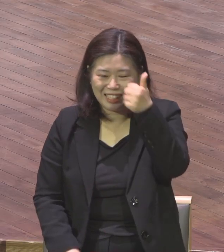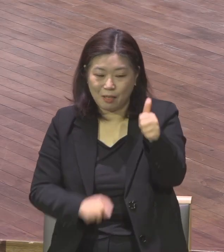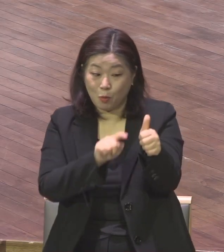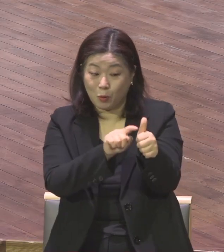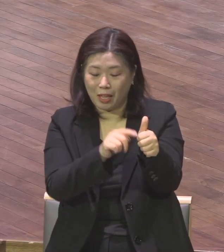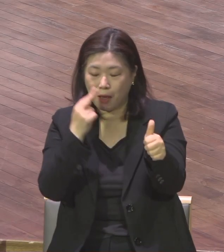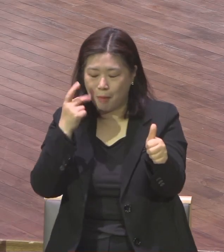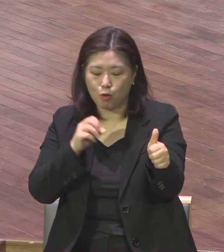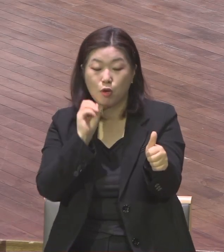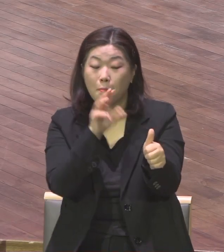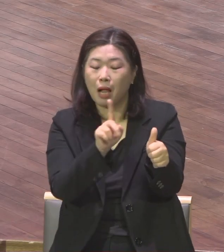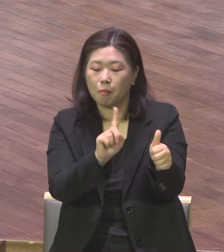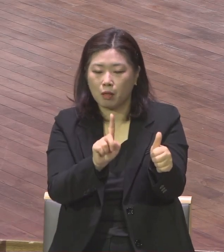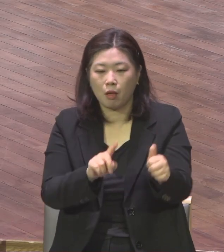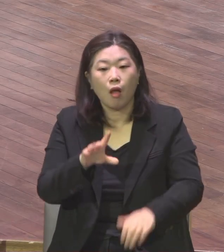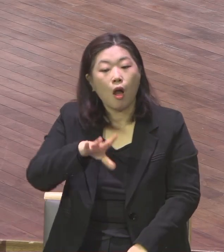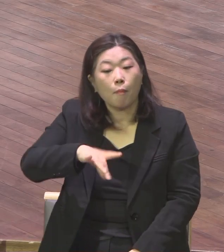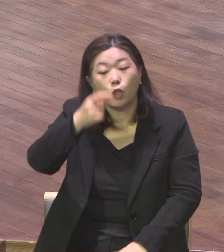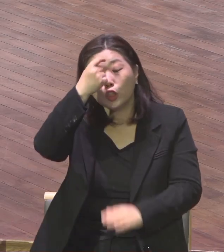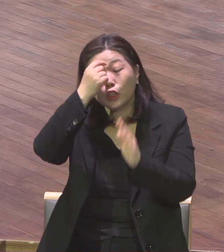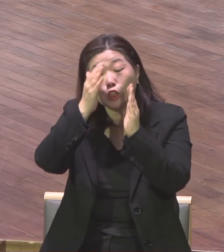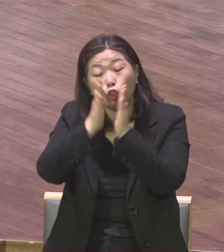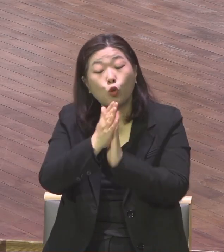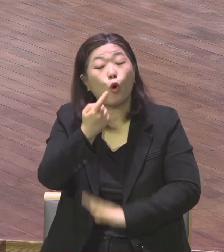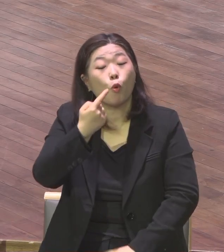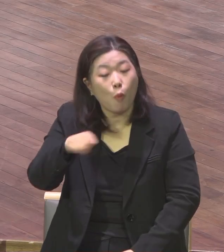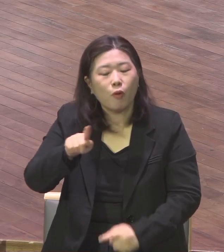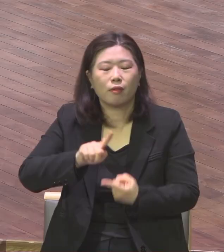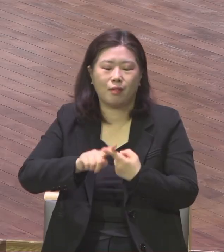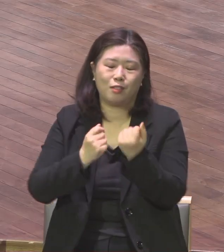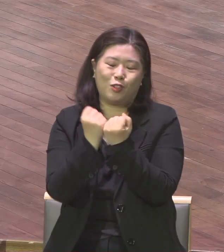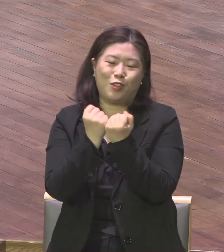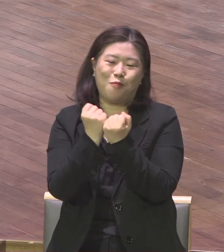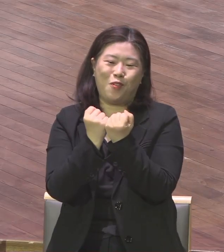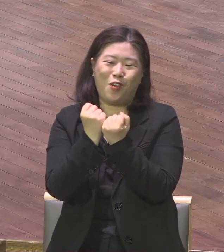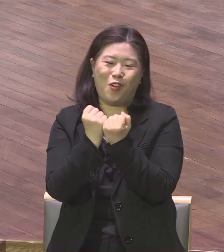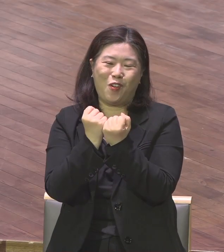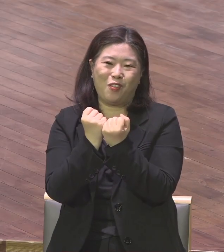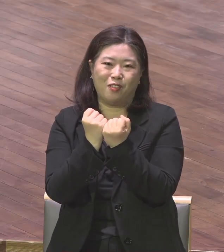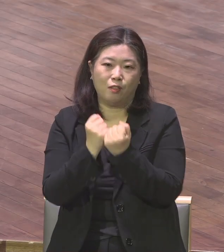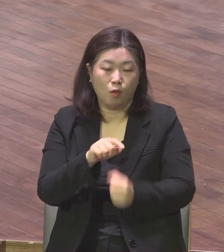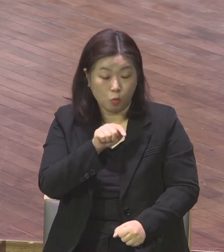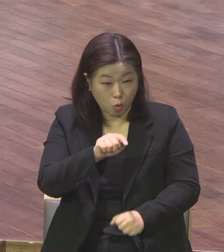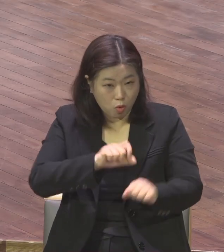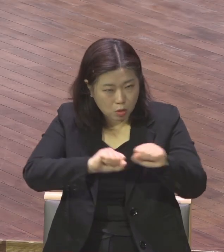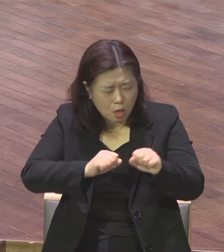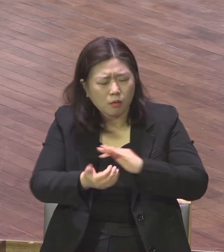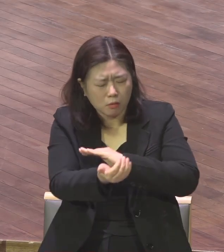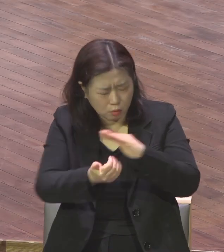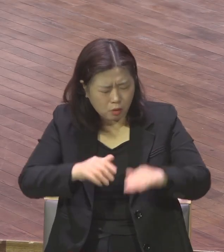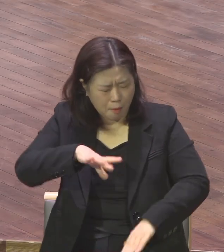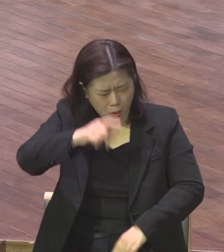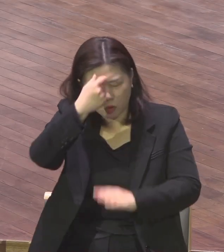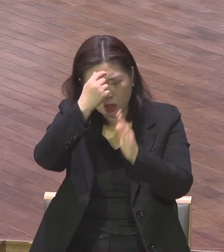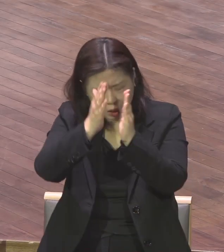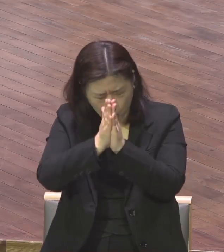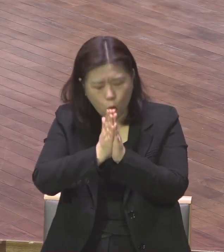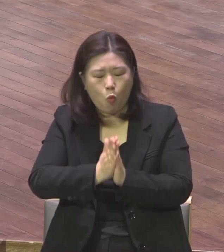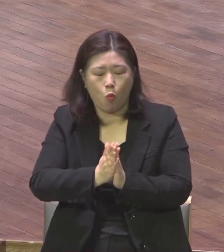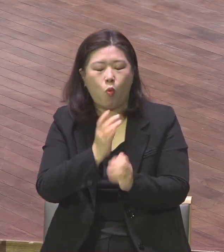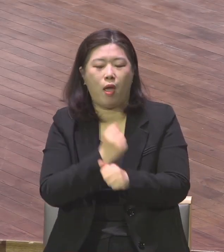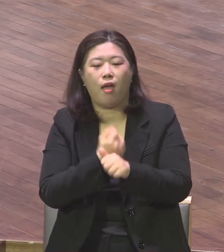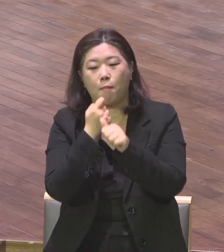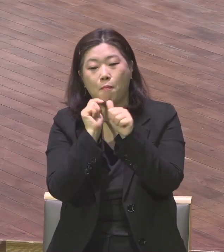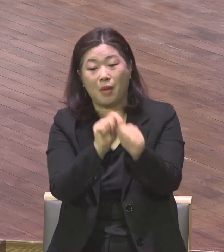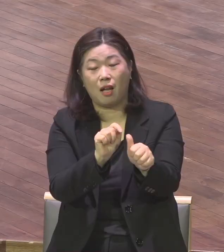먼저 기도해야 될 것을 강조하고 있어요. 먼저 기도부터 해라. 기도해야 돼. 무슨 사역하기